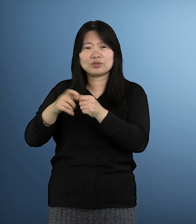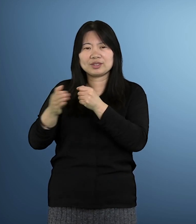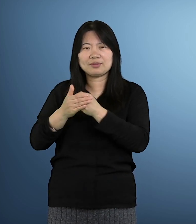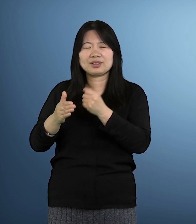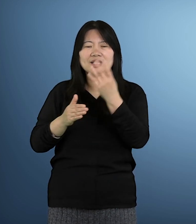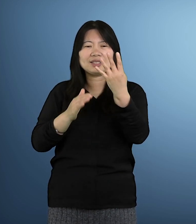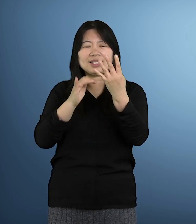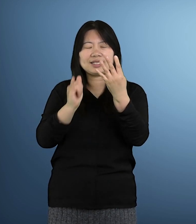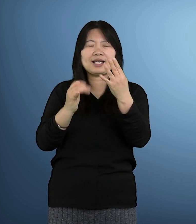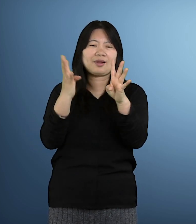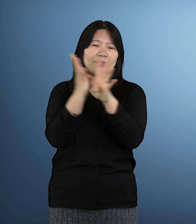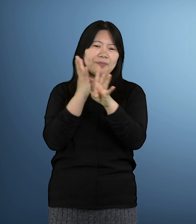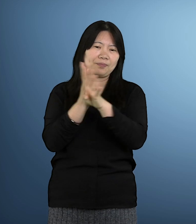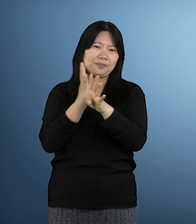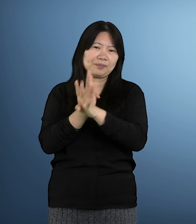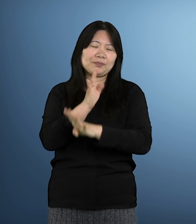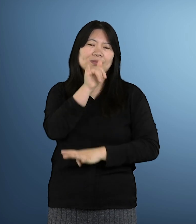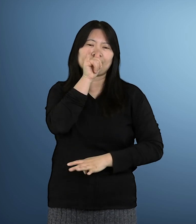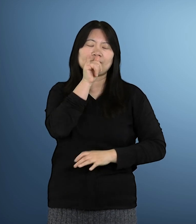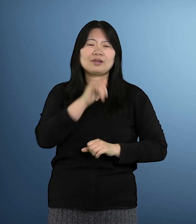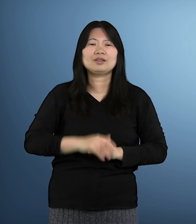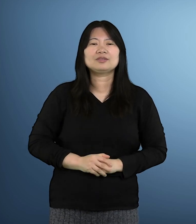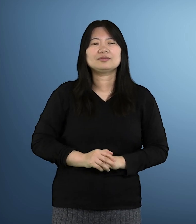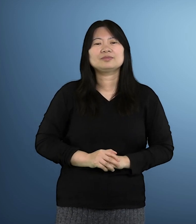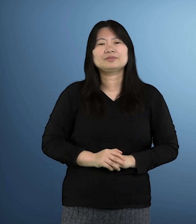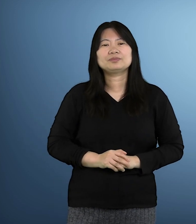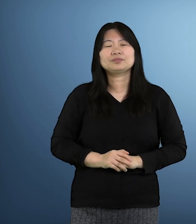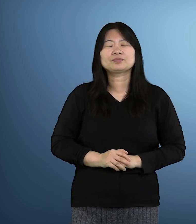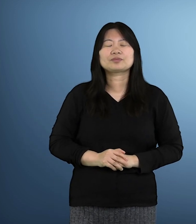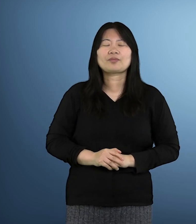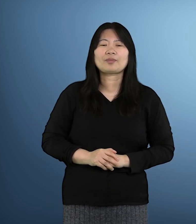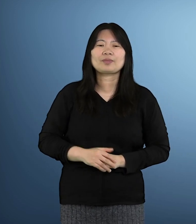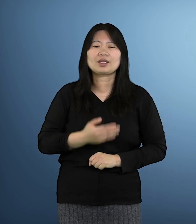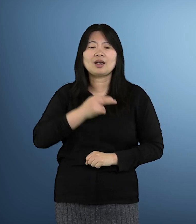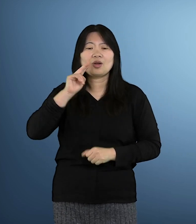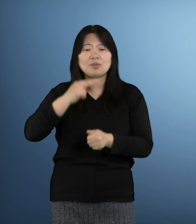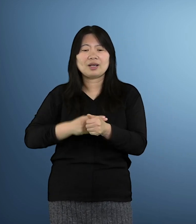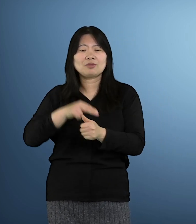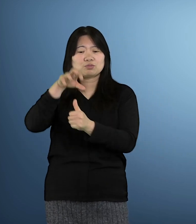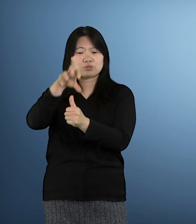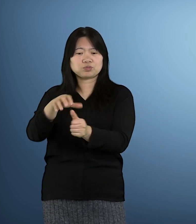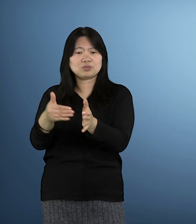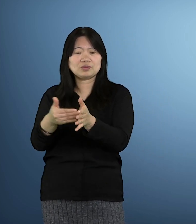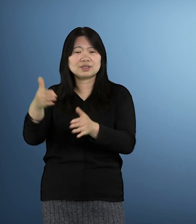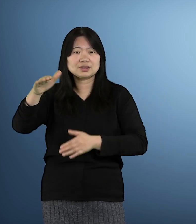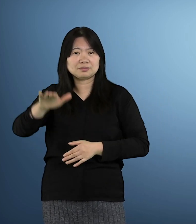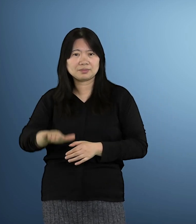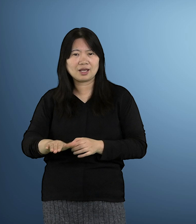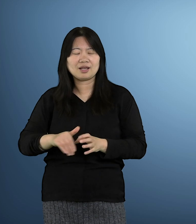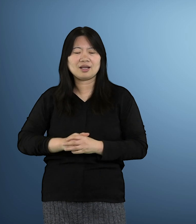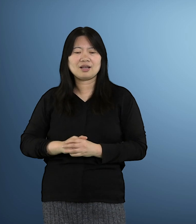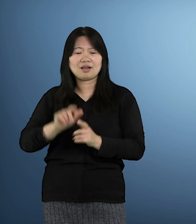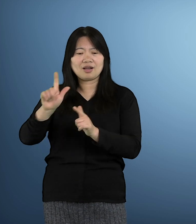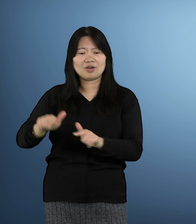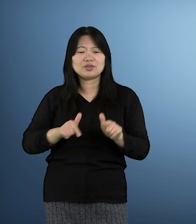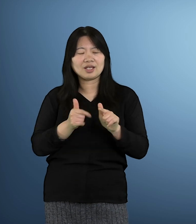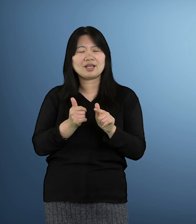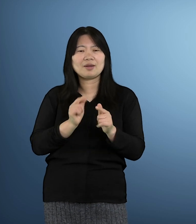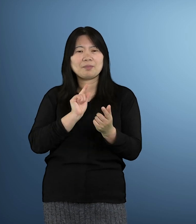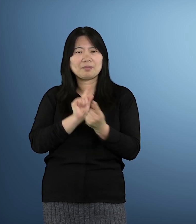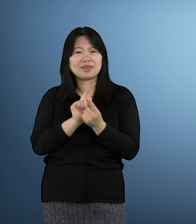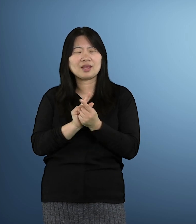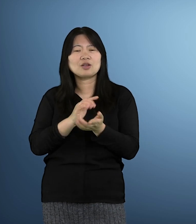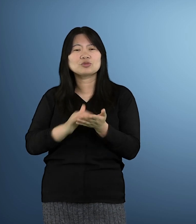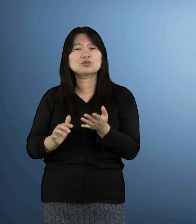4명씩 교대로 근무를 해요. 그럼 사도 바울은 묶여 있지만 하루에 몇 명을